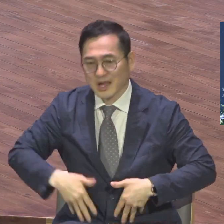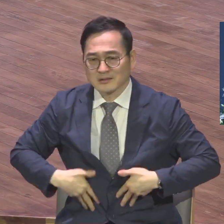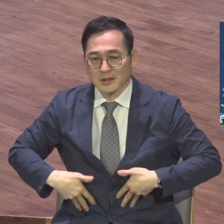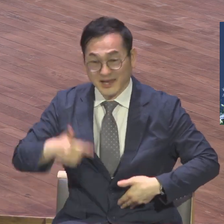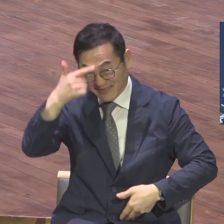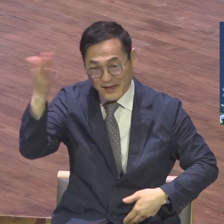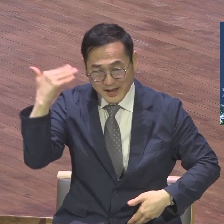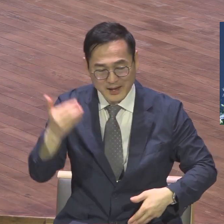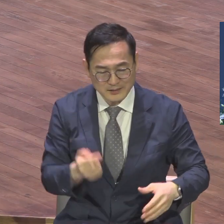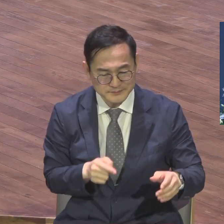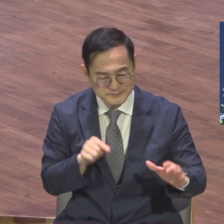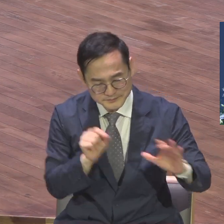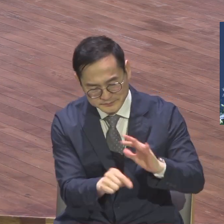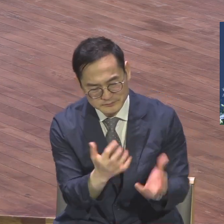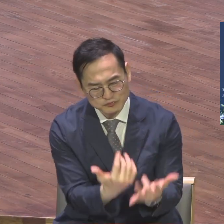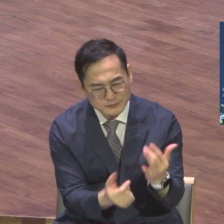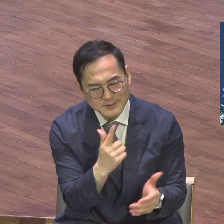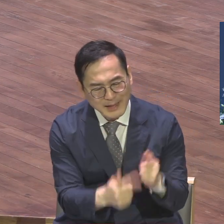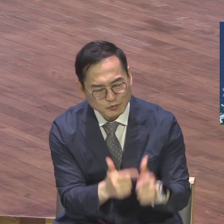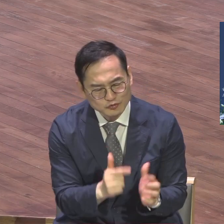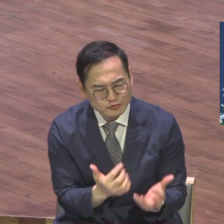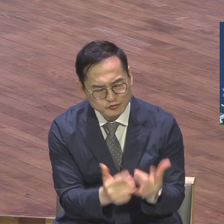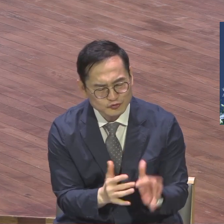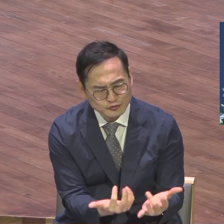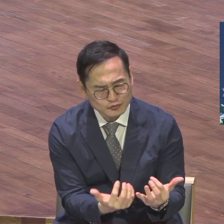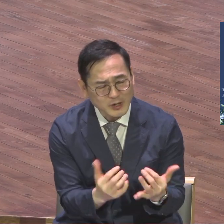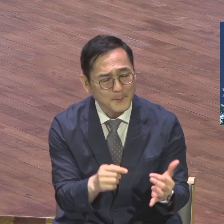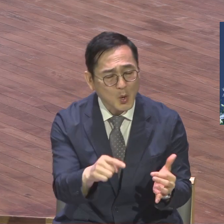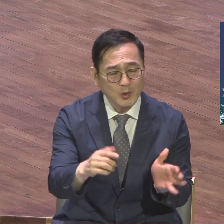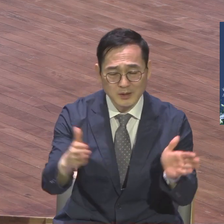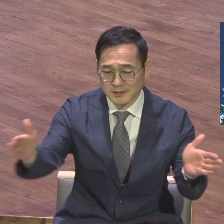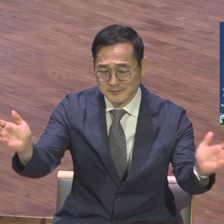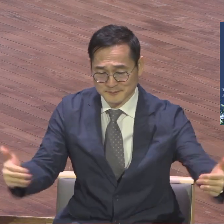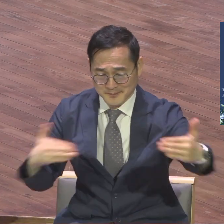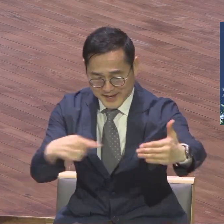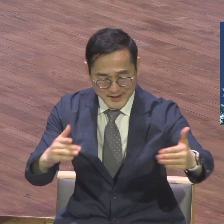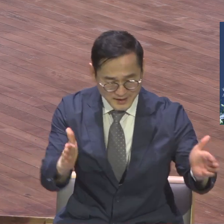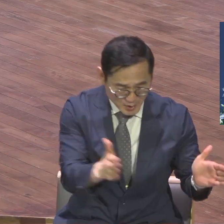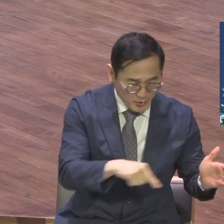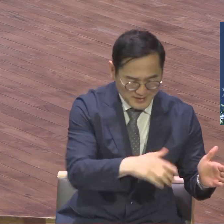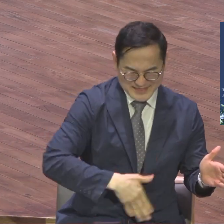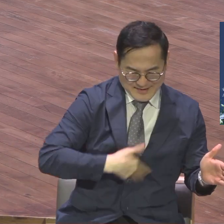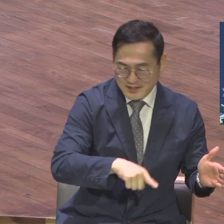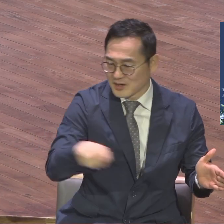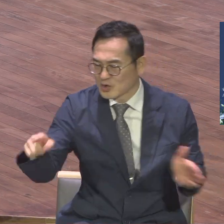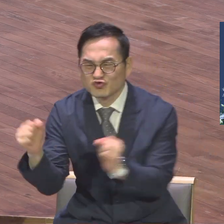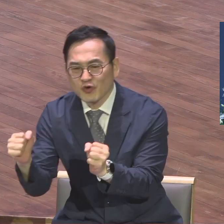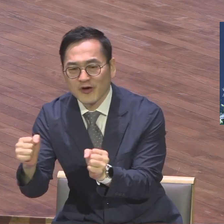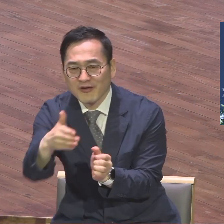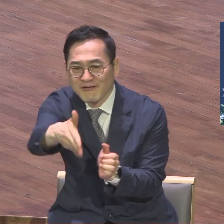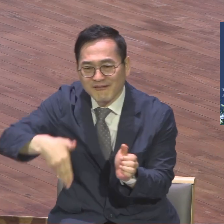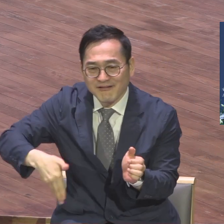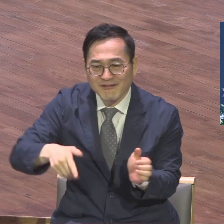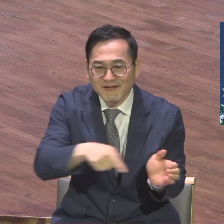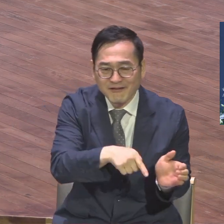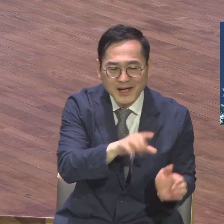온돌 문화니까 방에 들어가면 아랫목 이목이 있어요. 아랫목 이목이 있는데